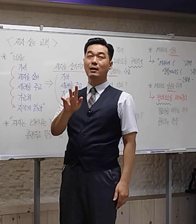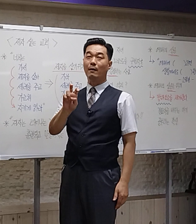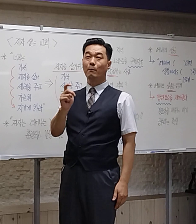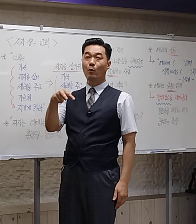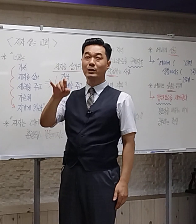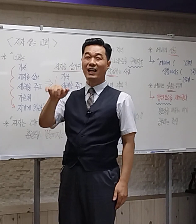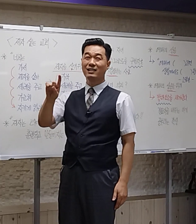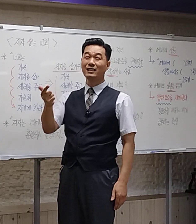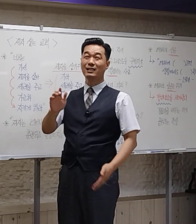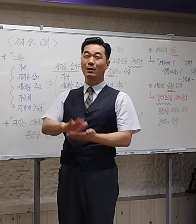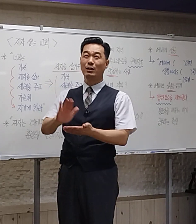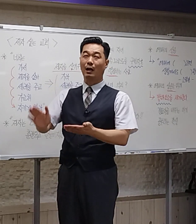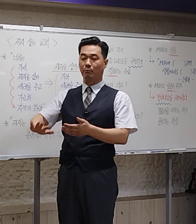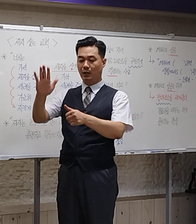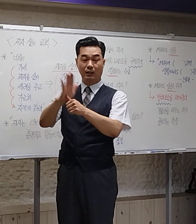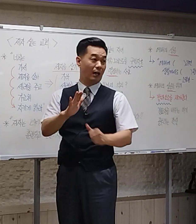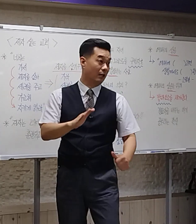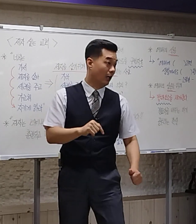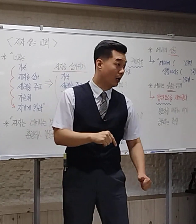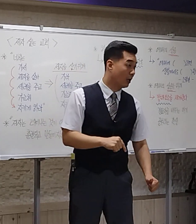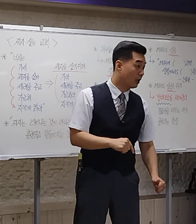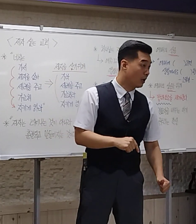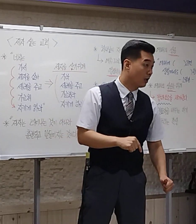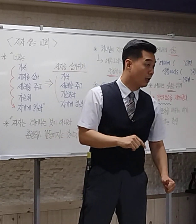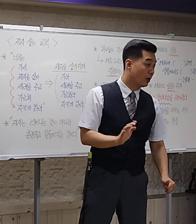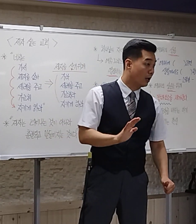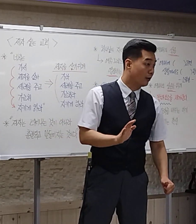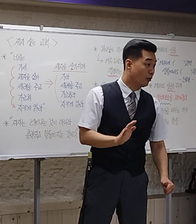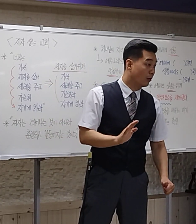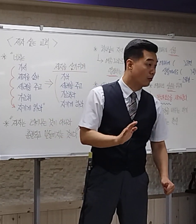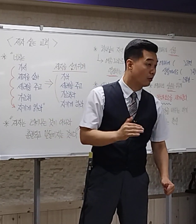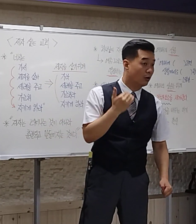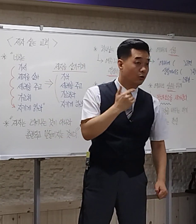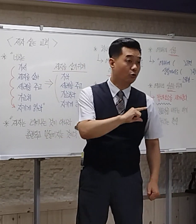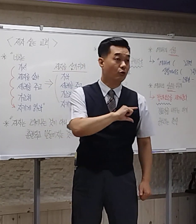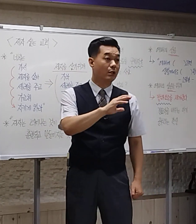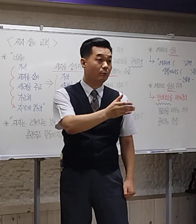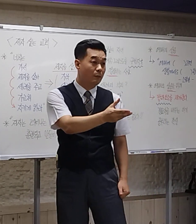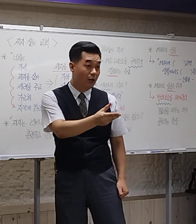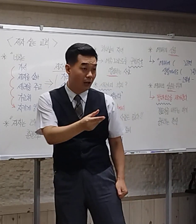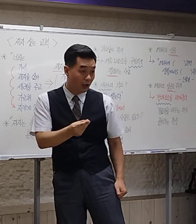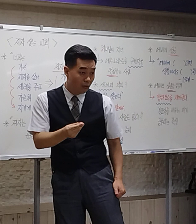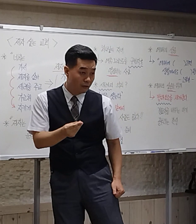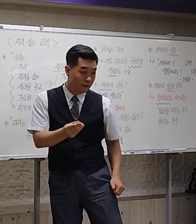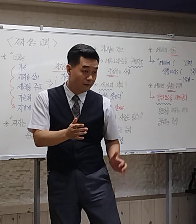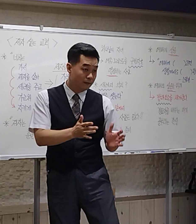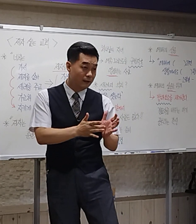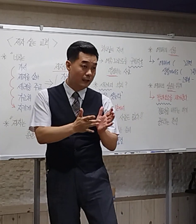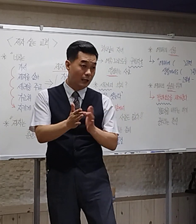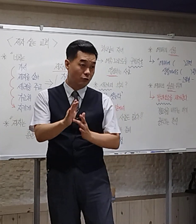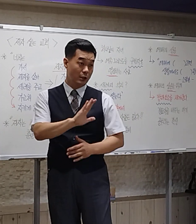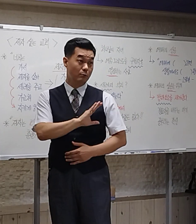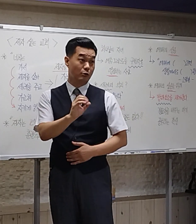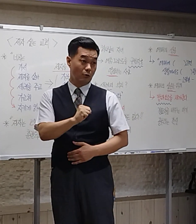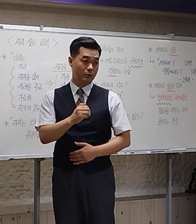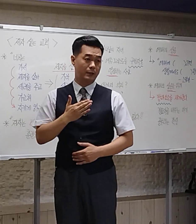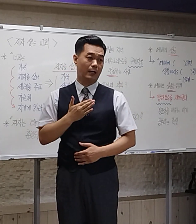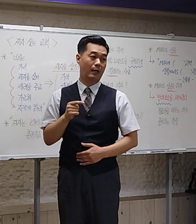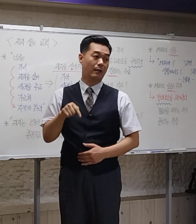삐리리 모상근입니다. 땡탈락이야. 안 돼요. 누구 이름을 빌려야 돼요? 예수 이름으로 제가